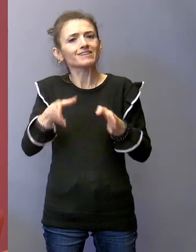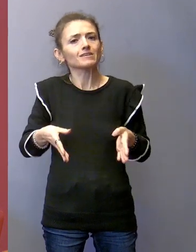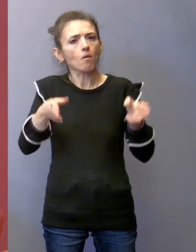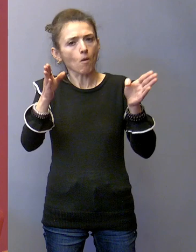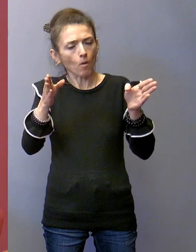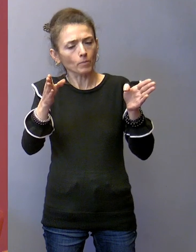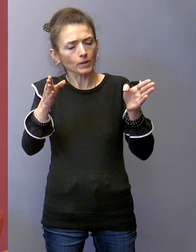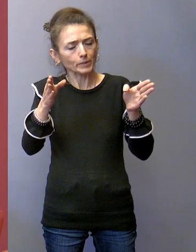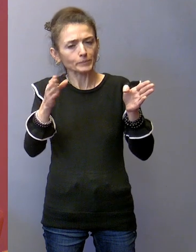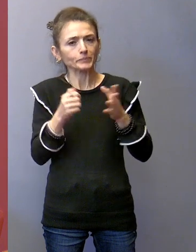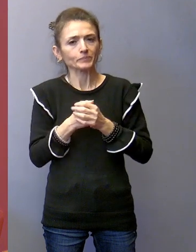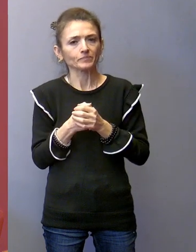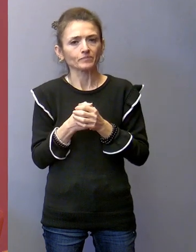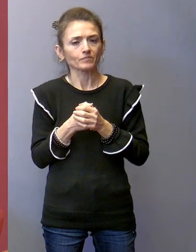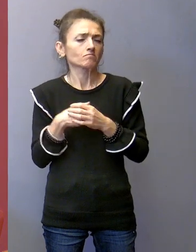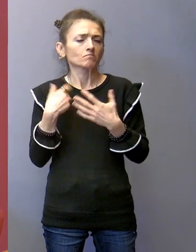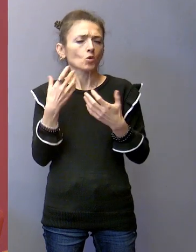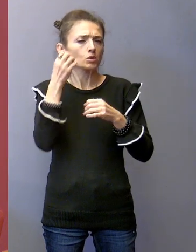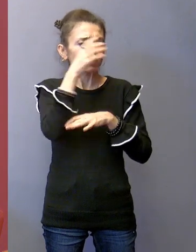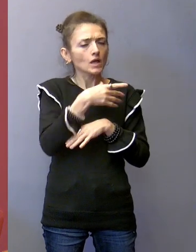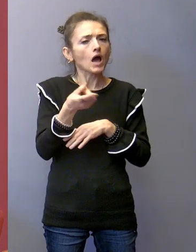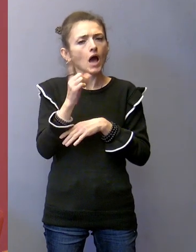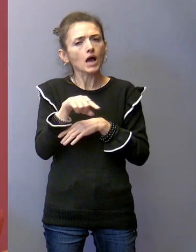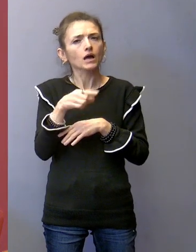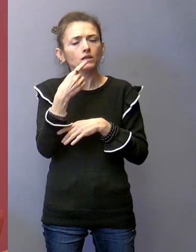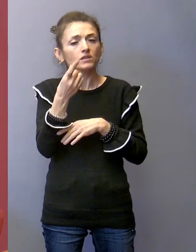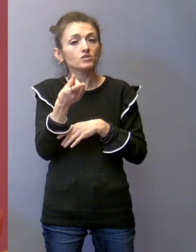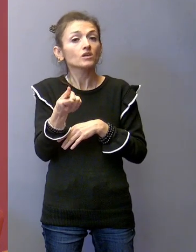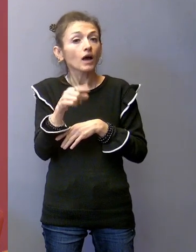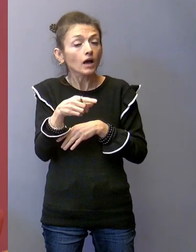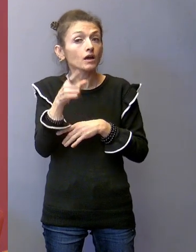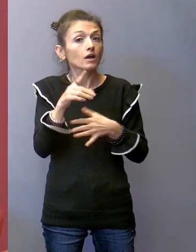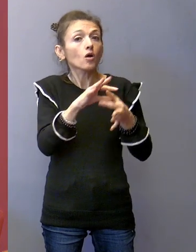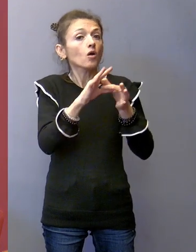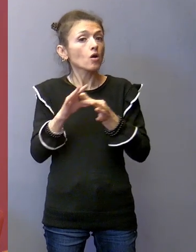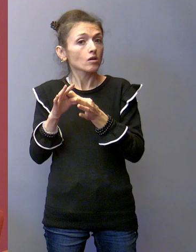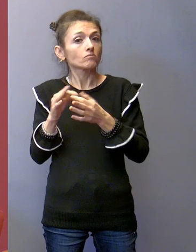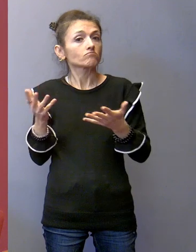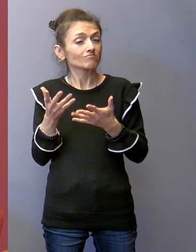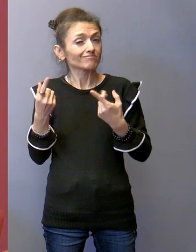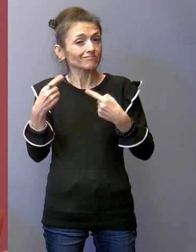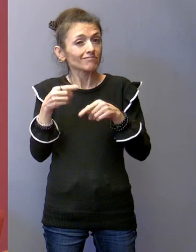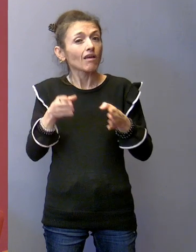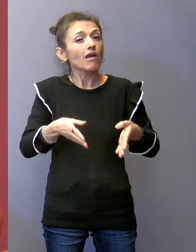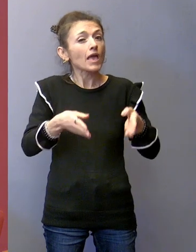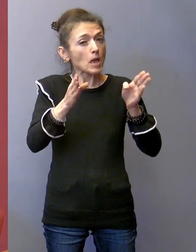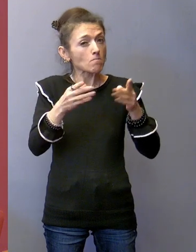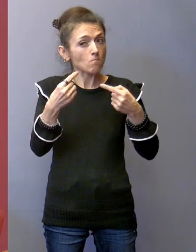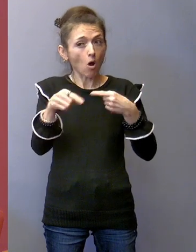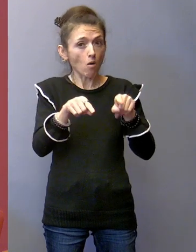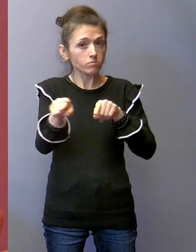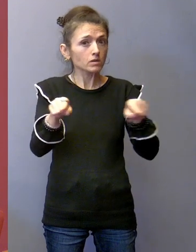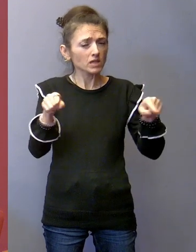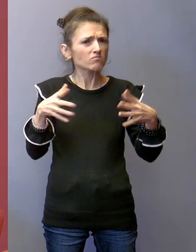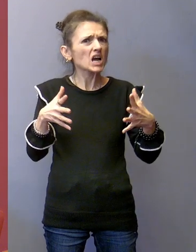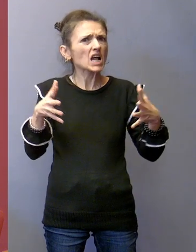poi dice anche adesso non ricordo come dice anche in considerazione del fatto dire che questi immobili sono spesso di dimensioni